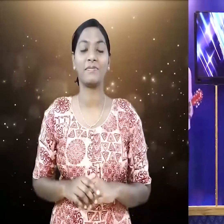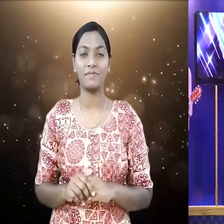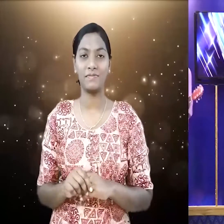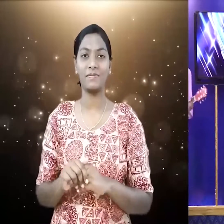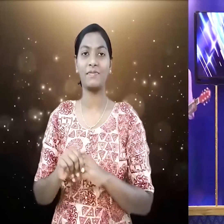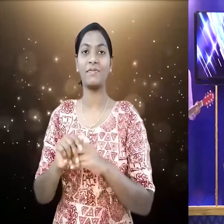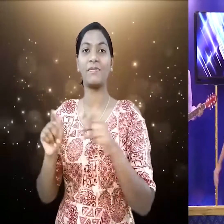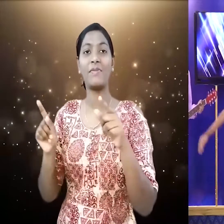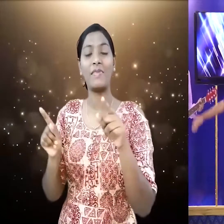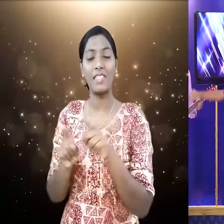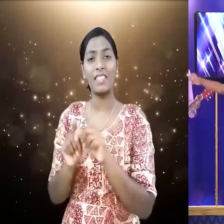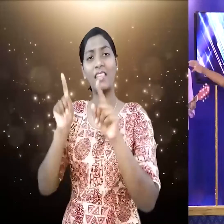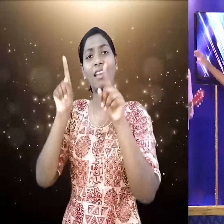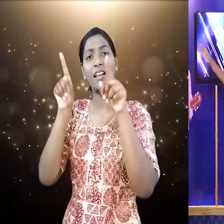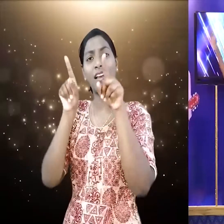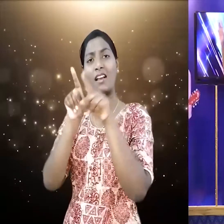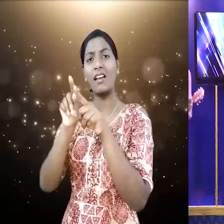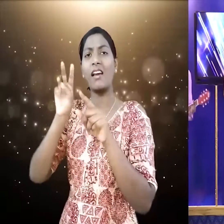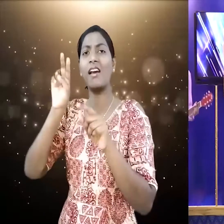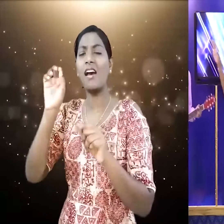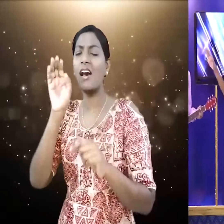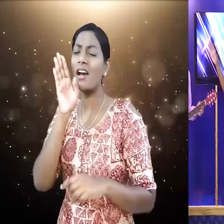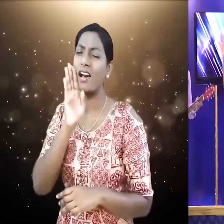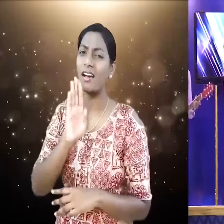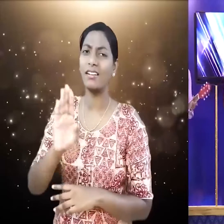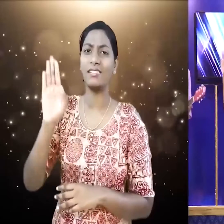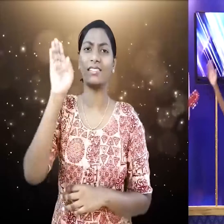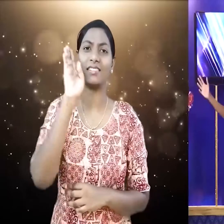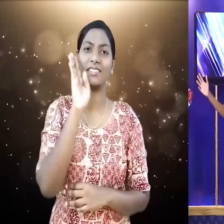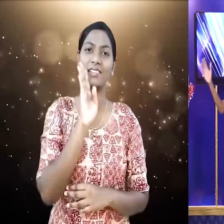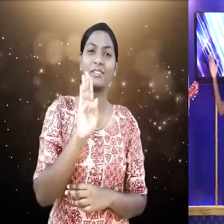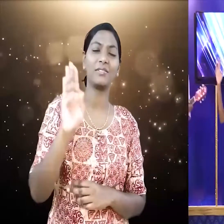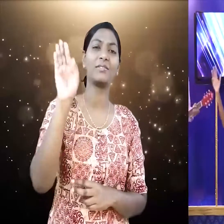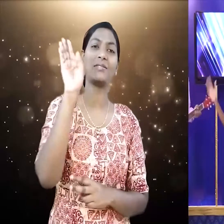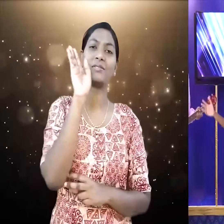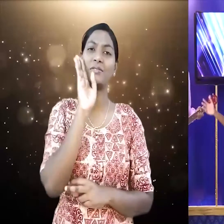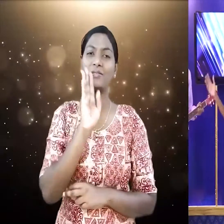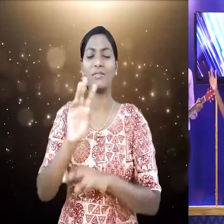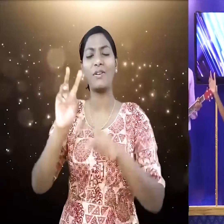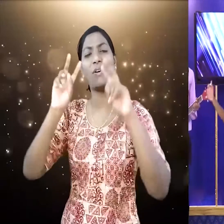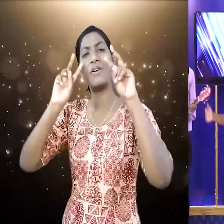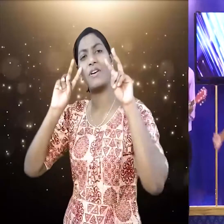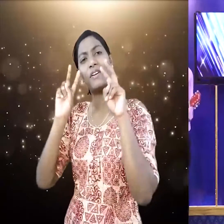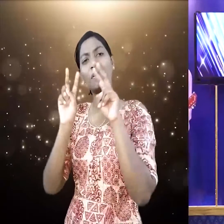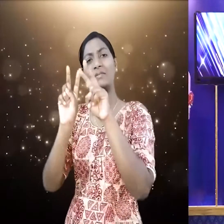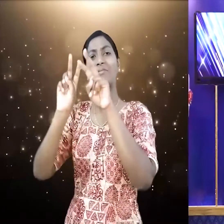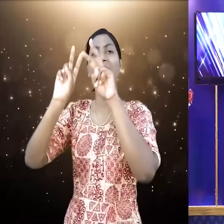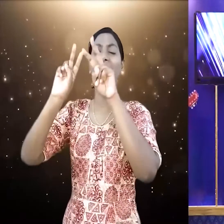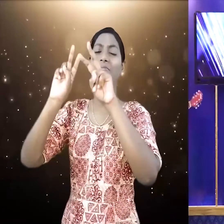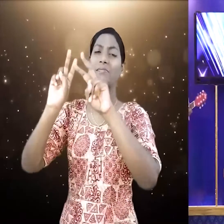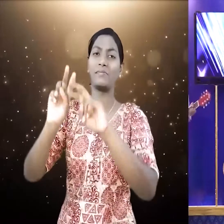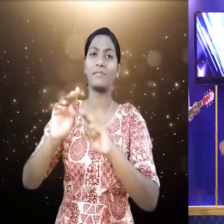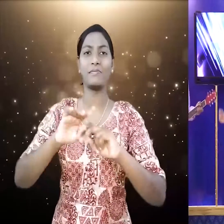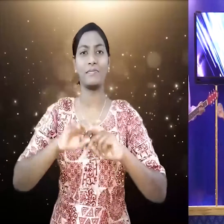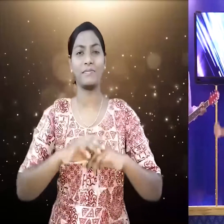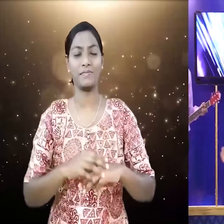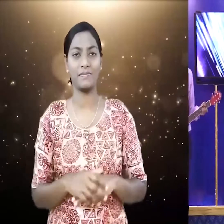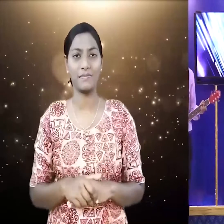देखूं, देखूं जैसे तेरी मैं आराधना करूं, जो कोई आप